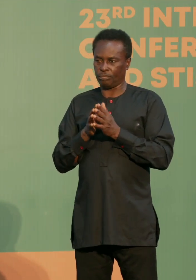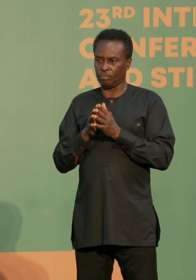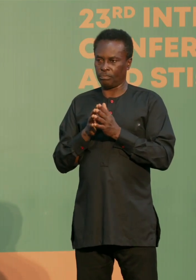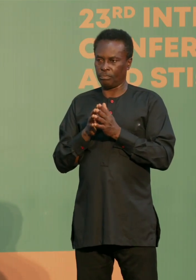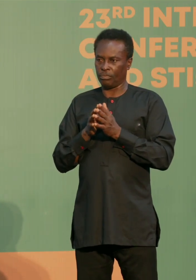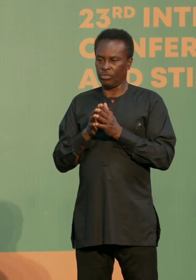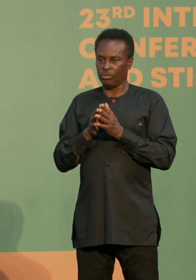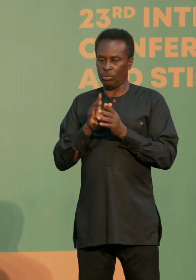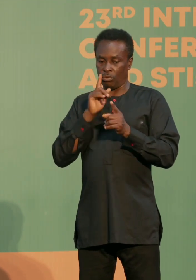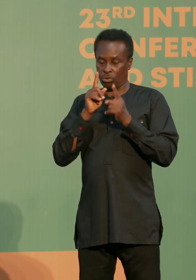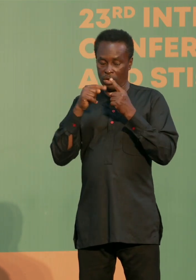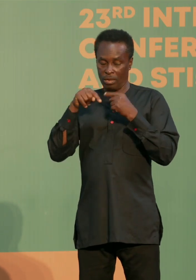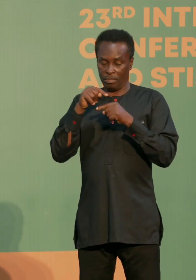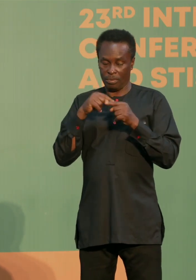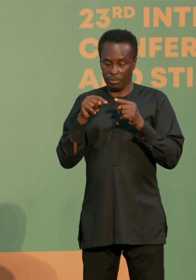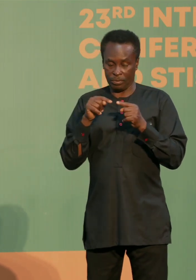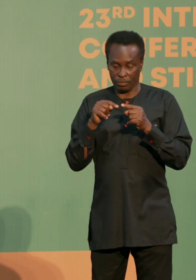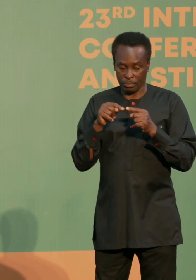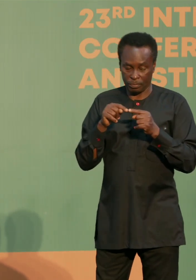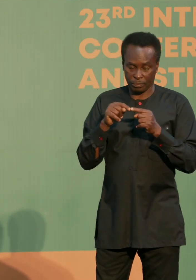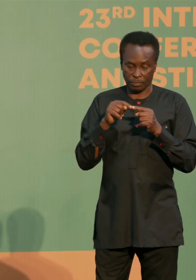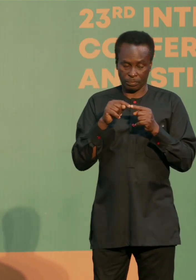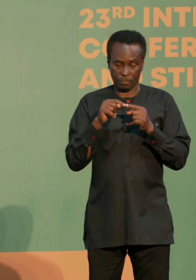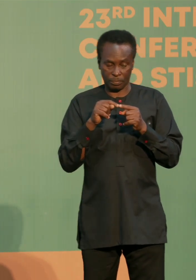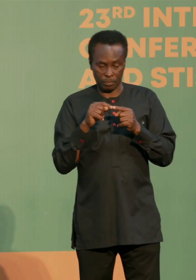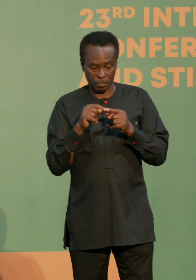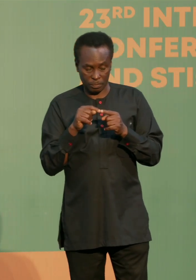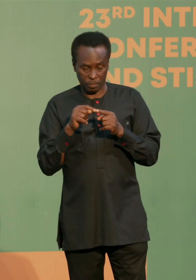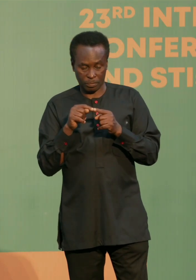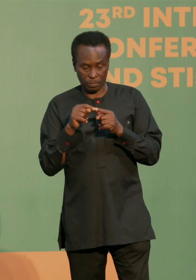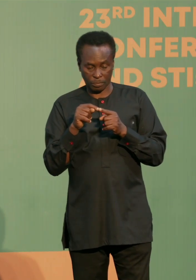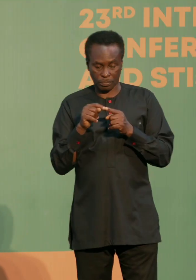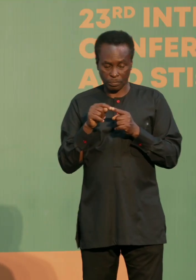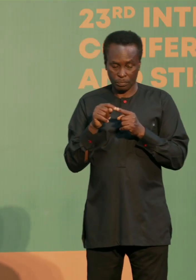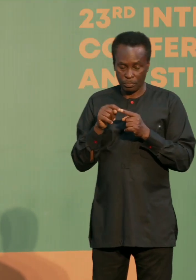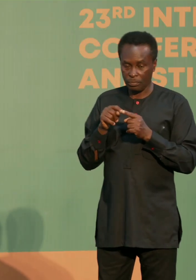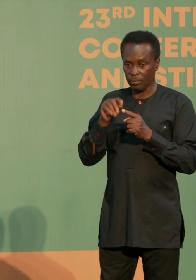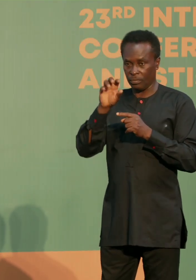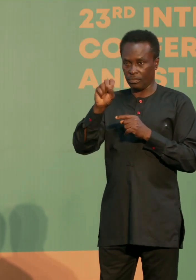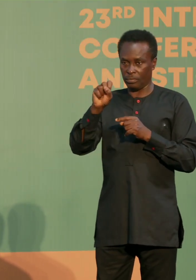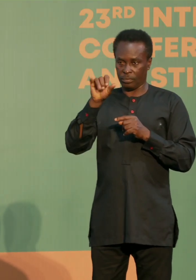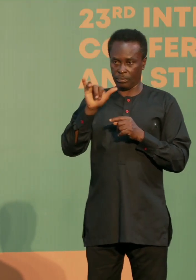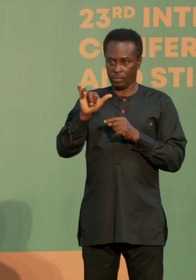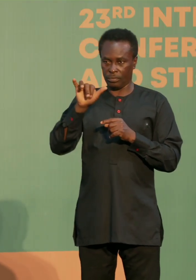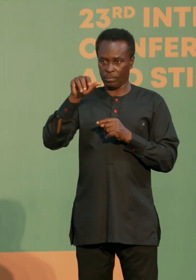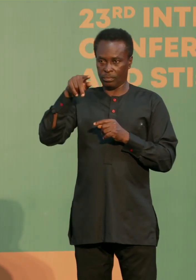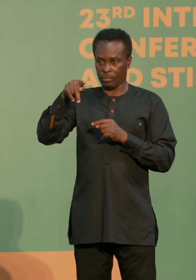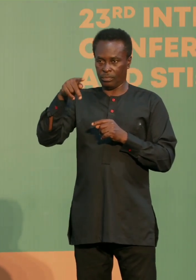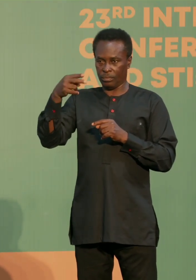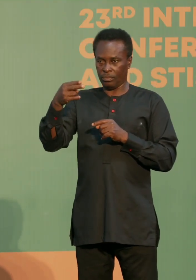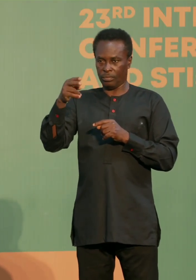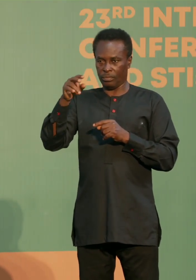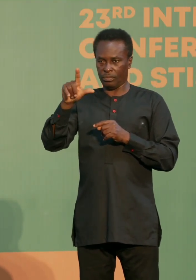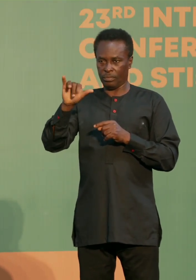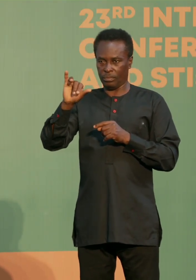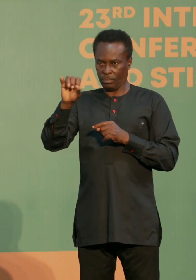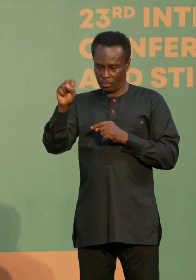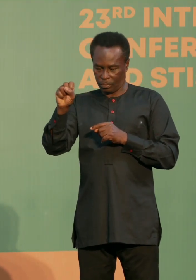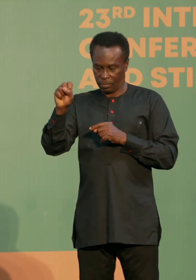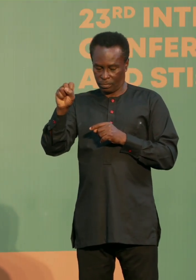En ce qui concerne la syphilis, on n'a eu aucun cas, soit une prévalence de 0%.